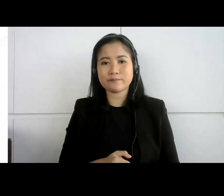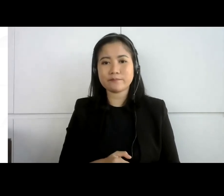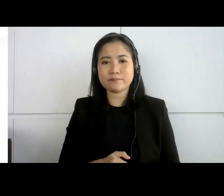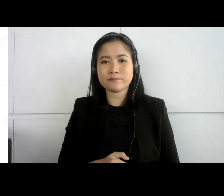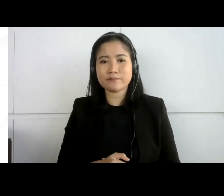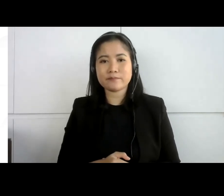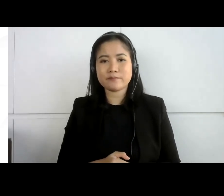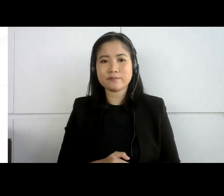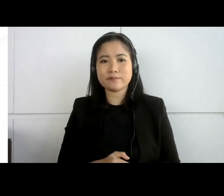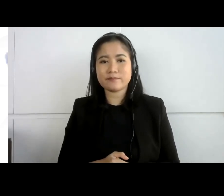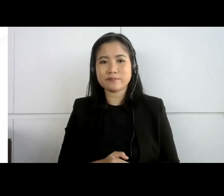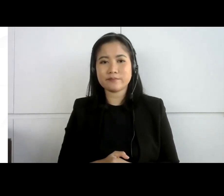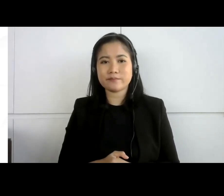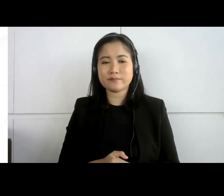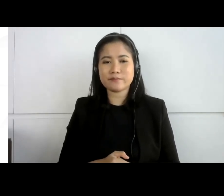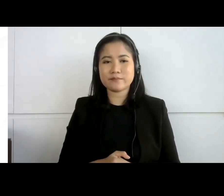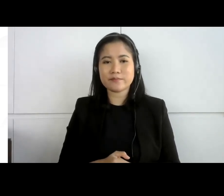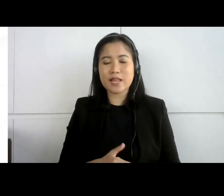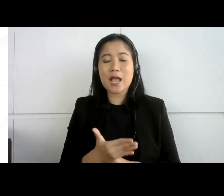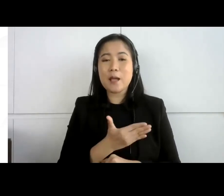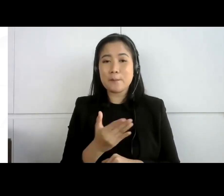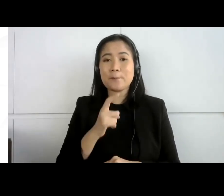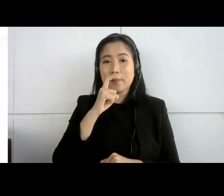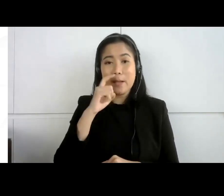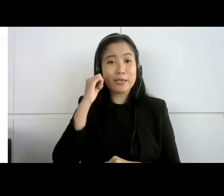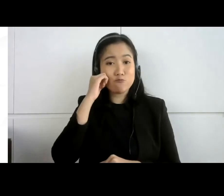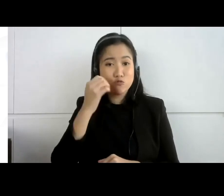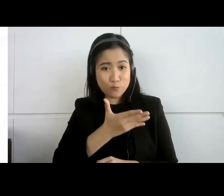Kemudian Bapak Ibu sekalian yang saya hormati,